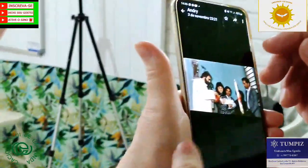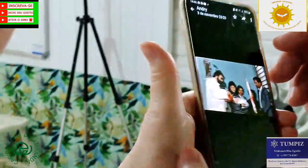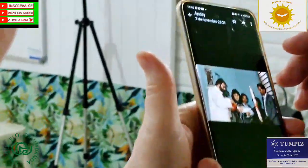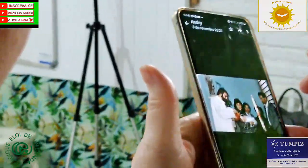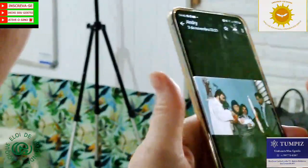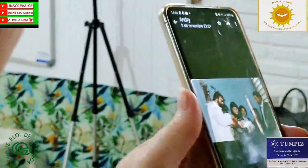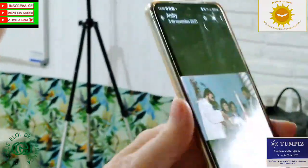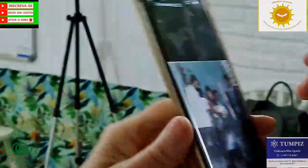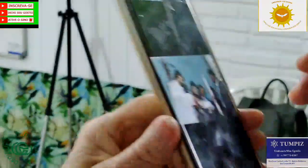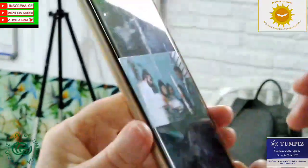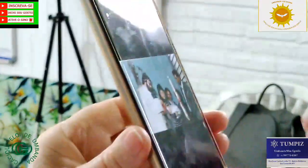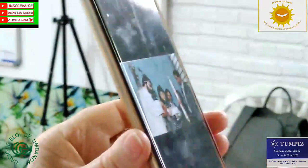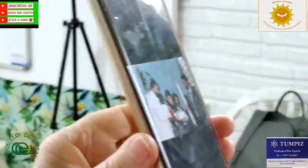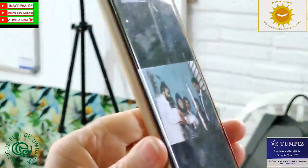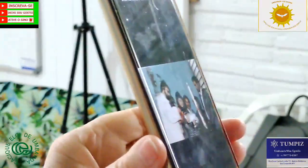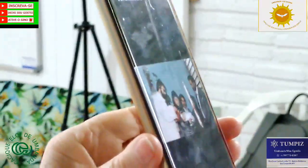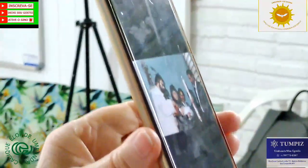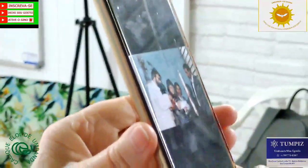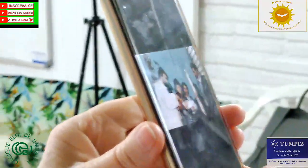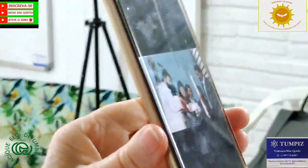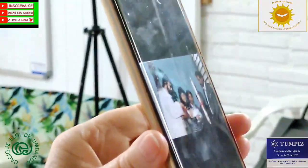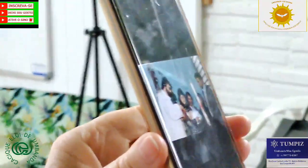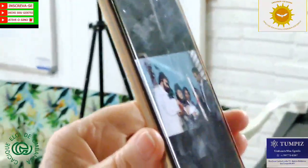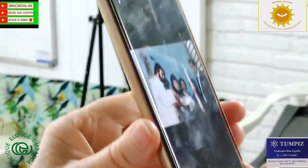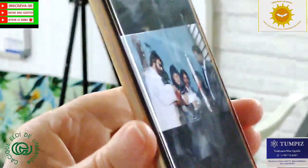Olha aqui, pode